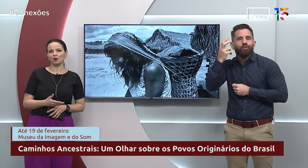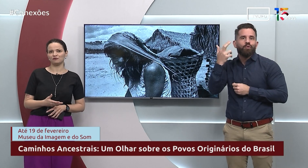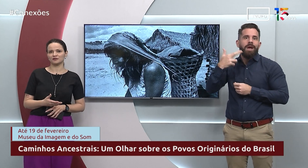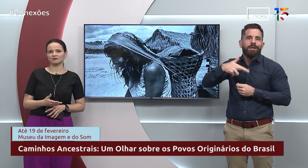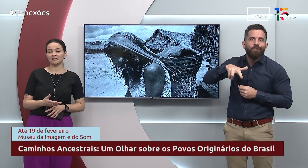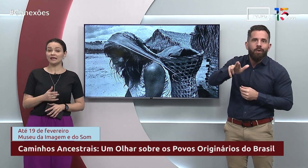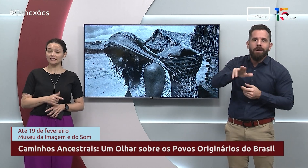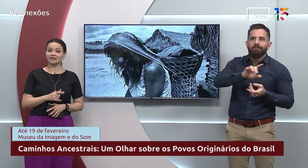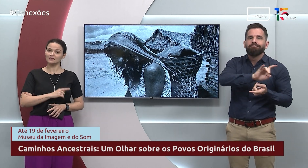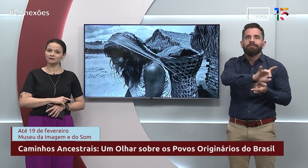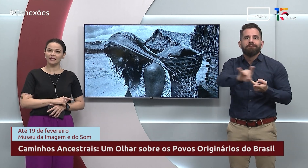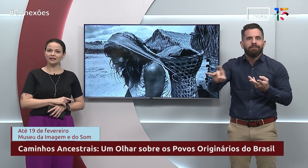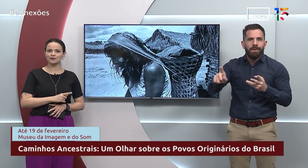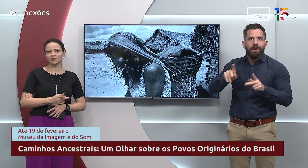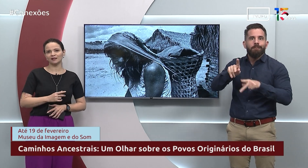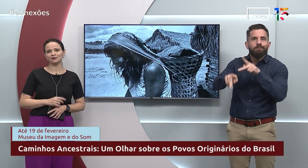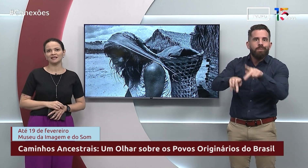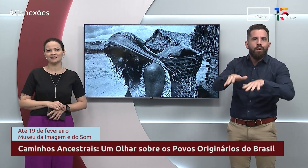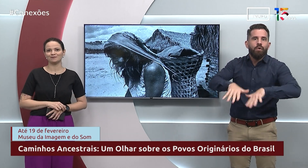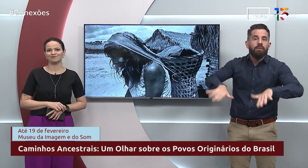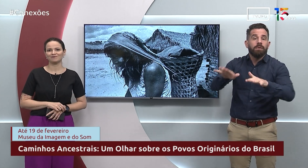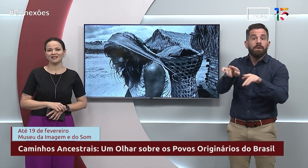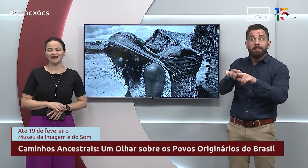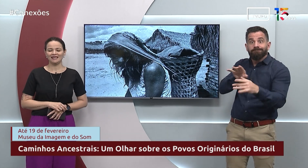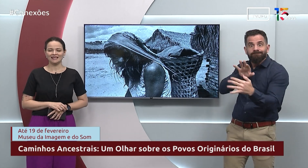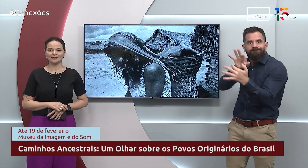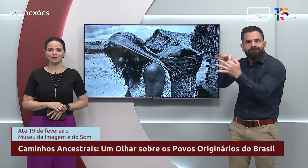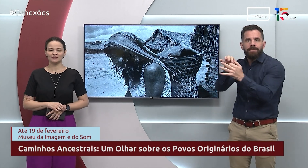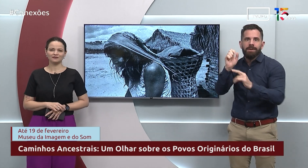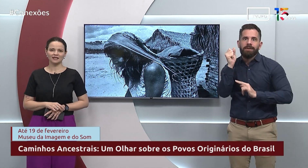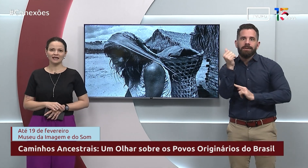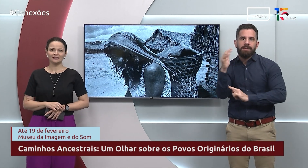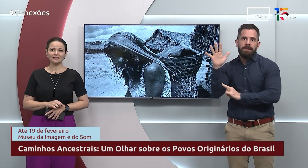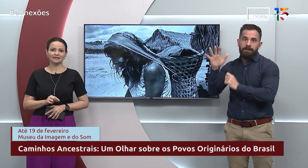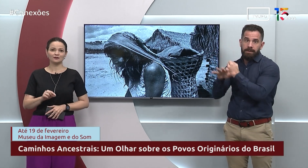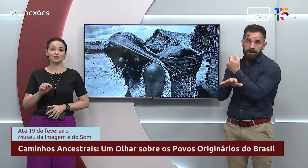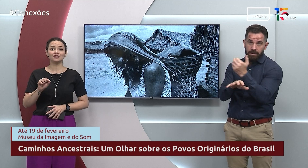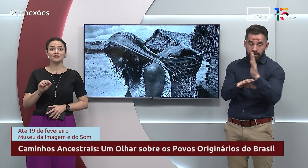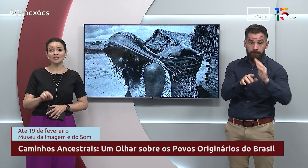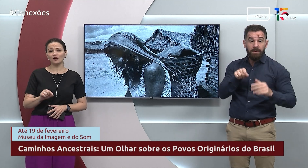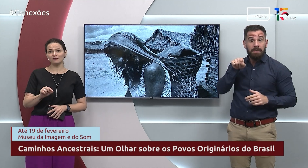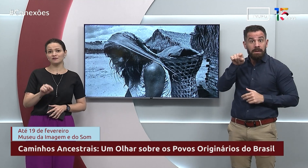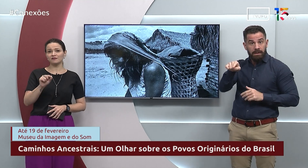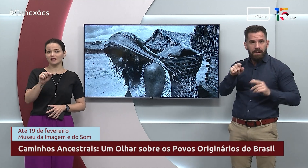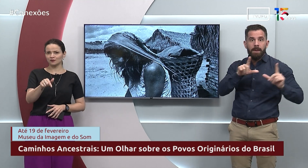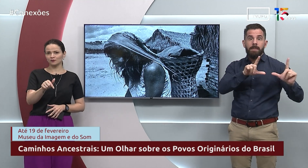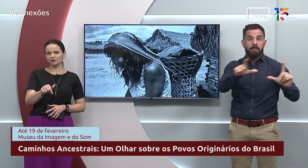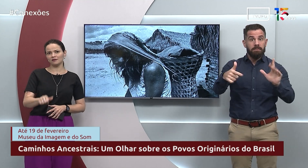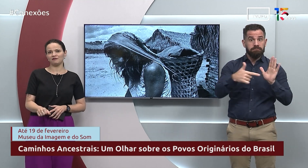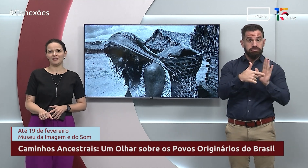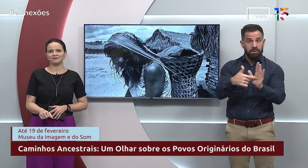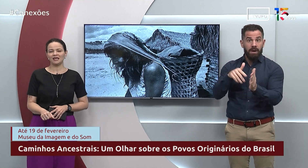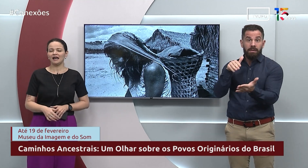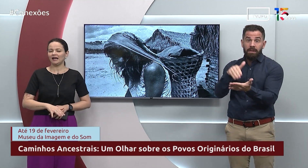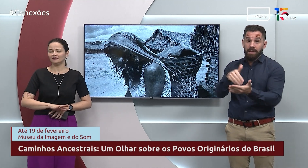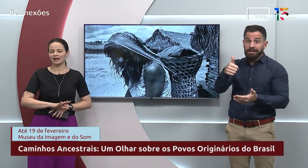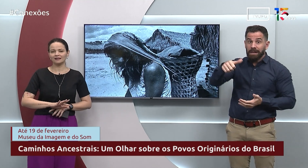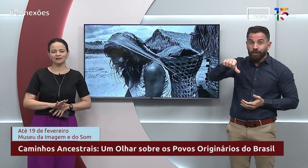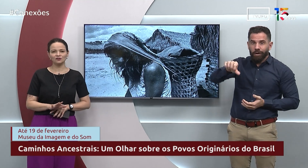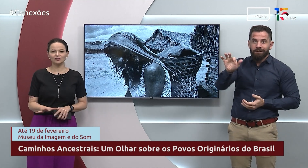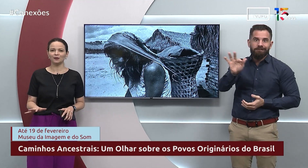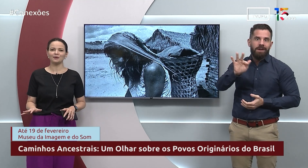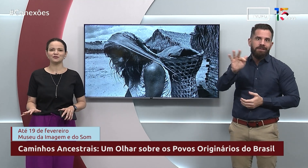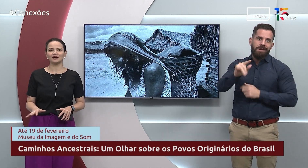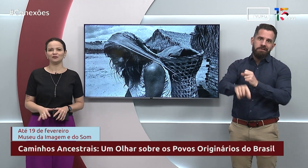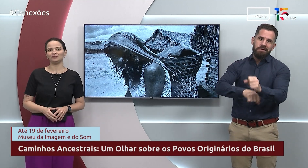desses povos e a ligação deles com a natureza. E essa mostra fica em cartaz até o dia 19 de fevereiro do ano que vem. A